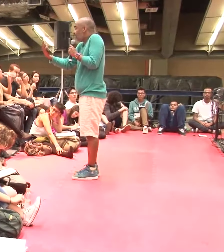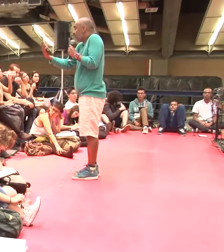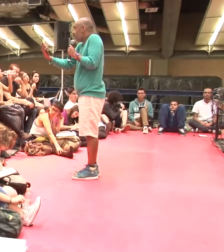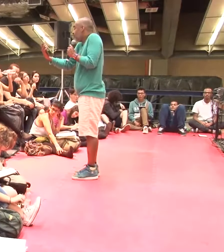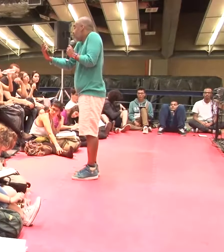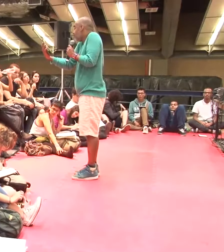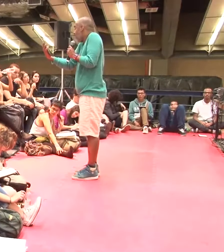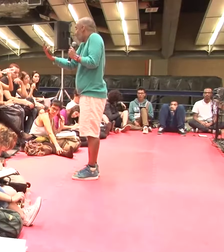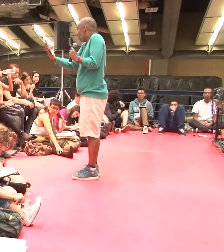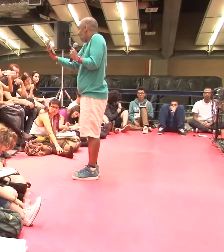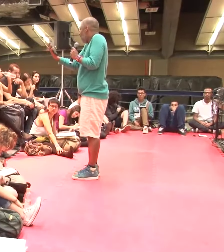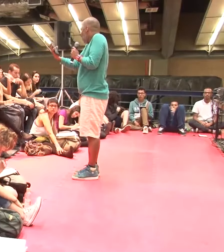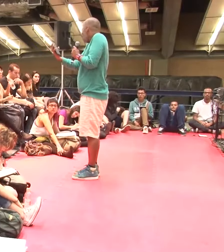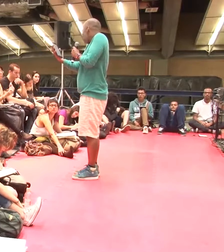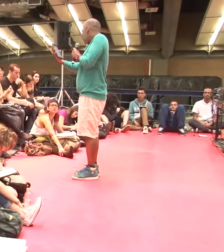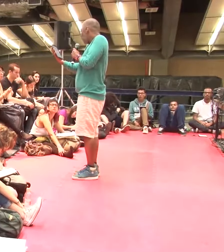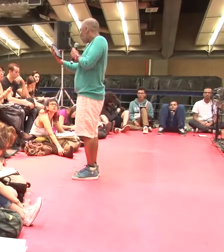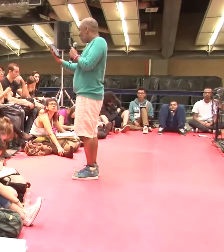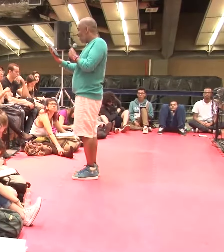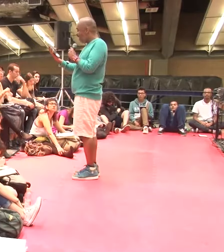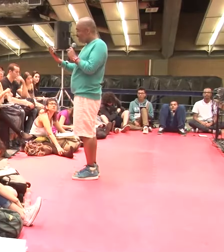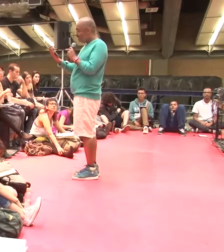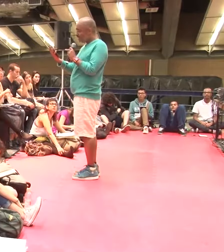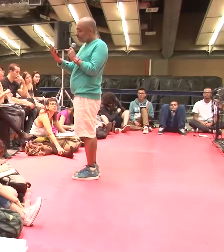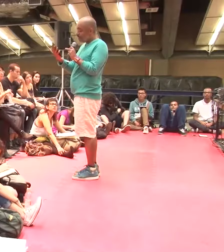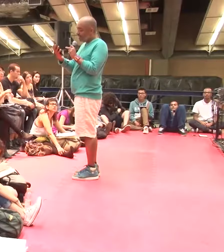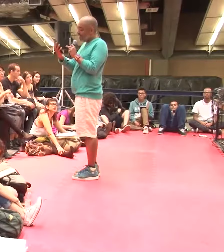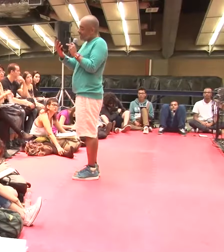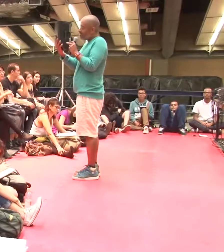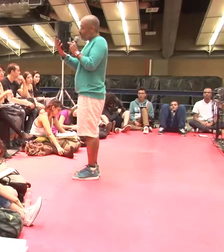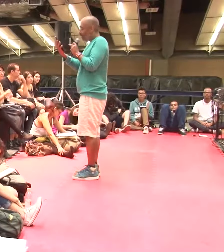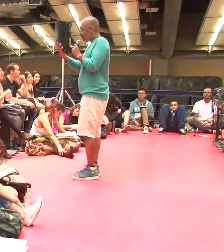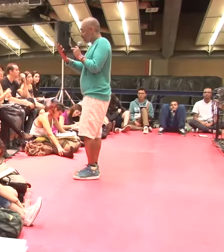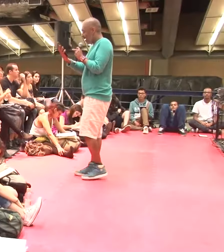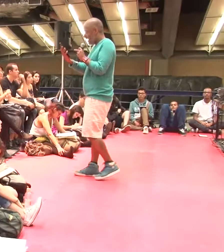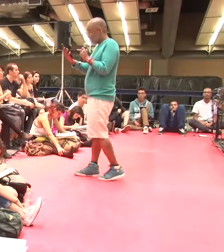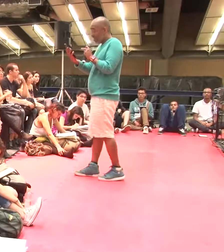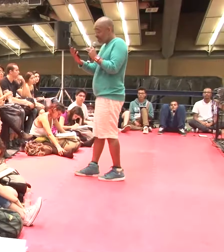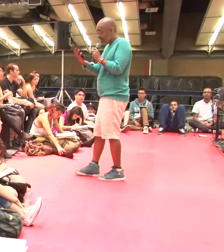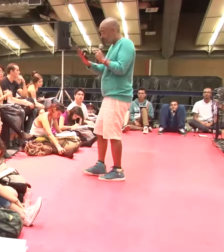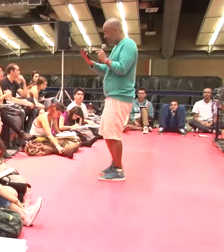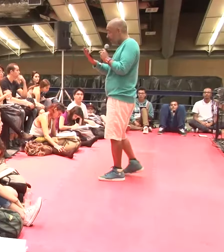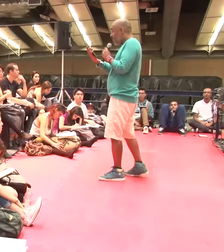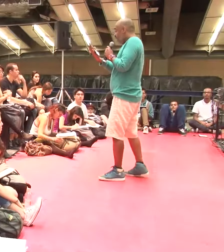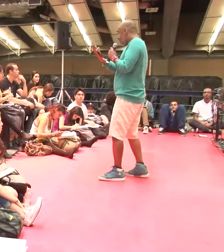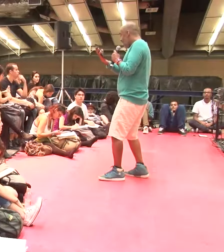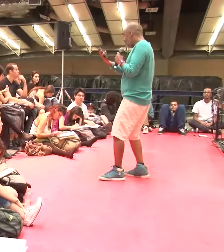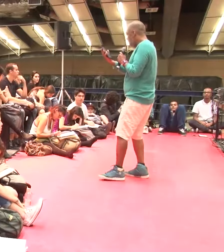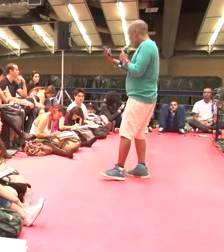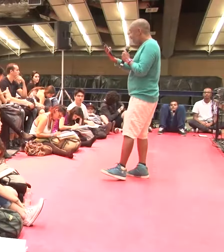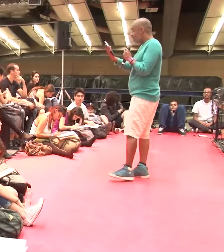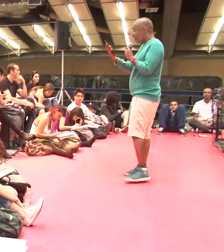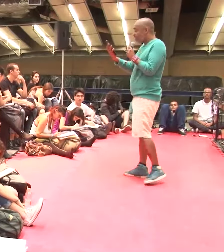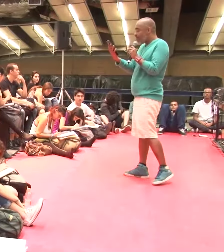de rosa, de um cor de rosa. A princípio muito leve, transparente, depois mais carregado, olha, uma botão leve.